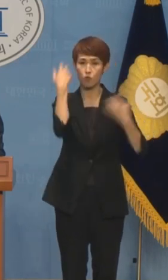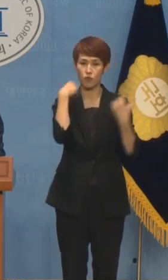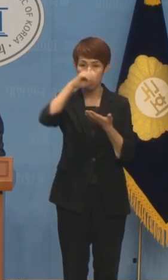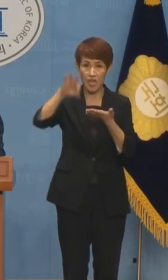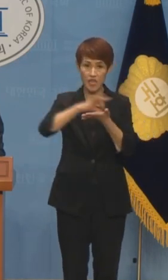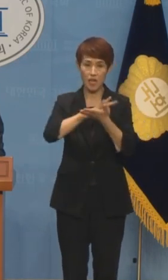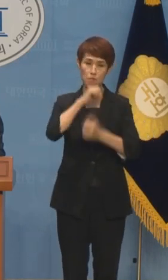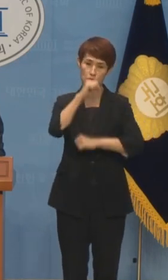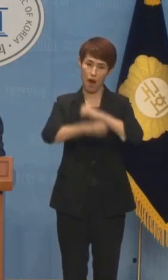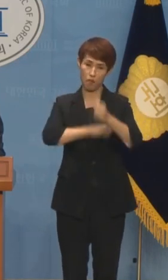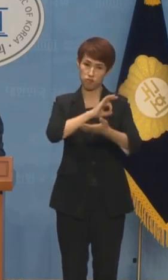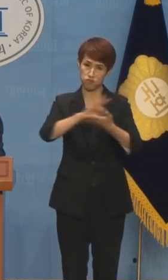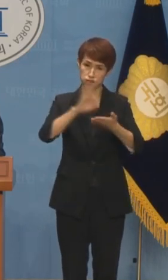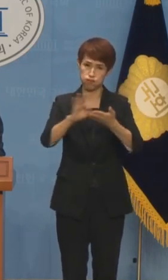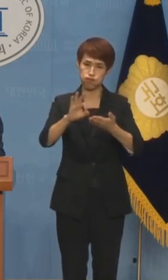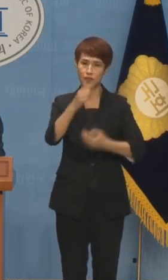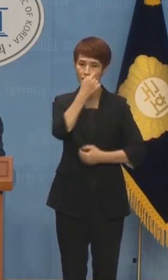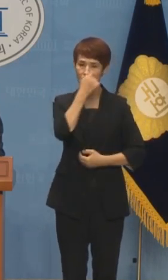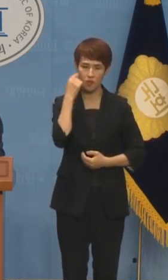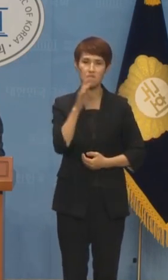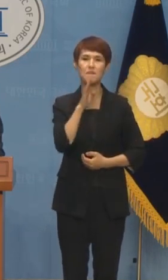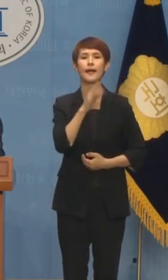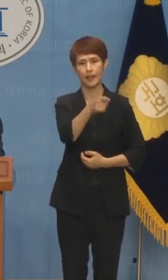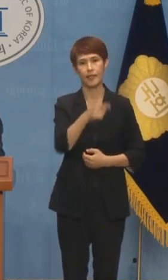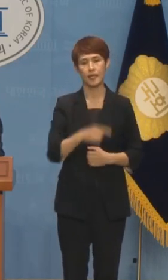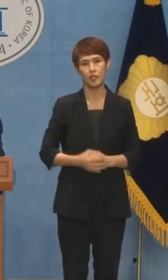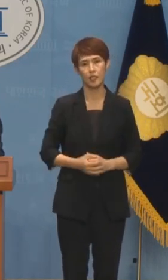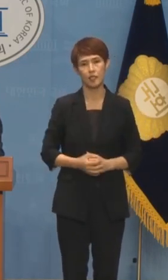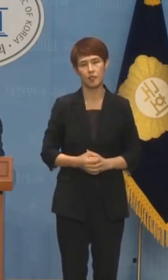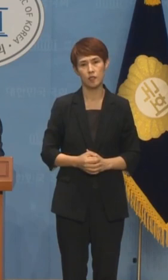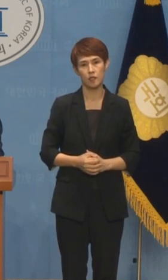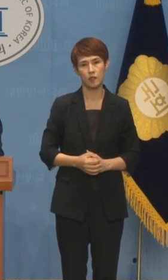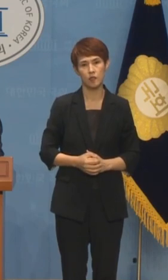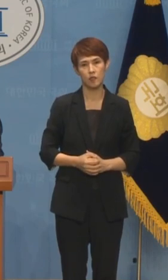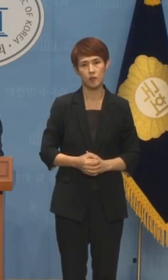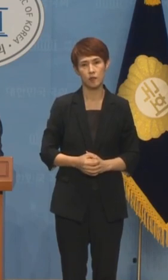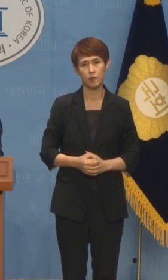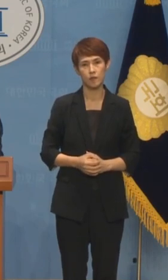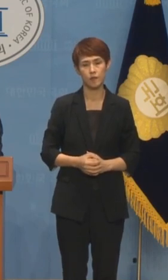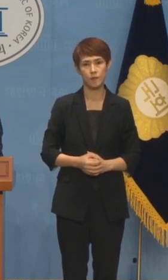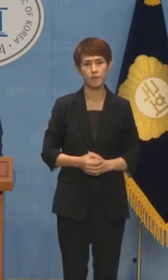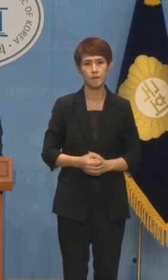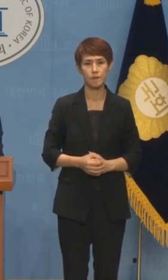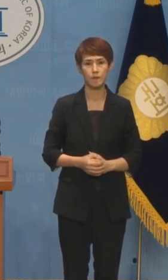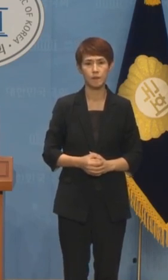자신의 쌈짓돈으로 여겼다는 지적을 피할 수 없을 것입니다.